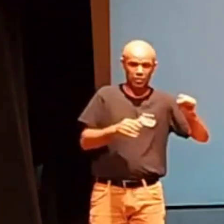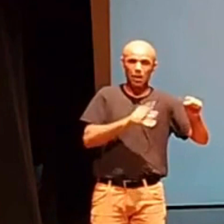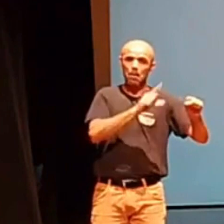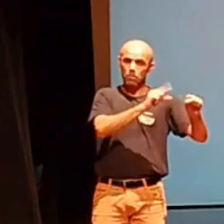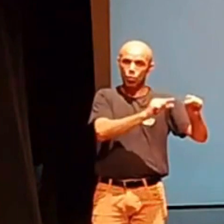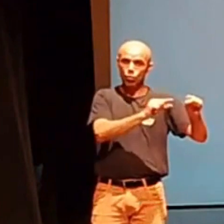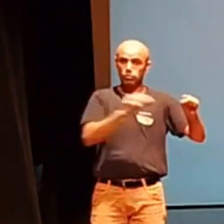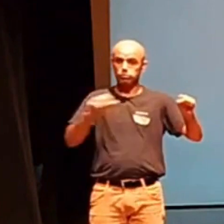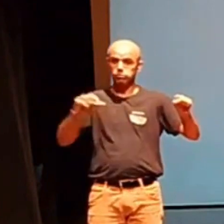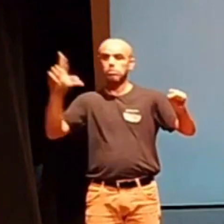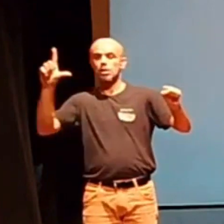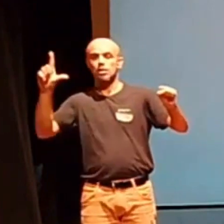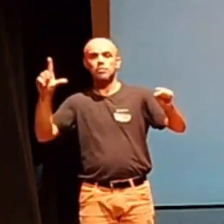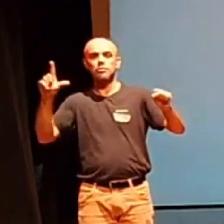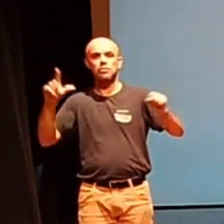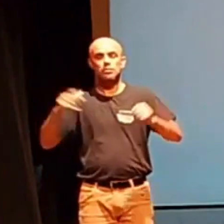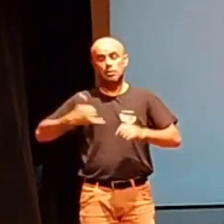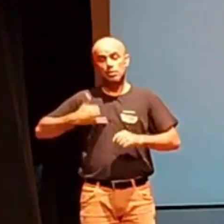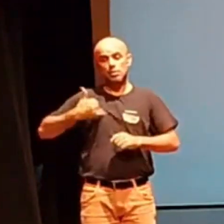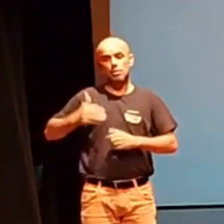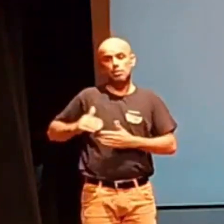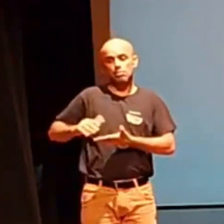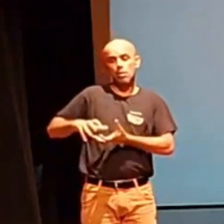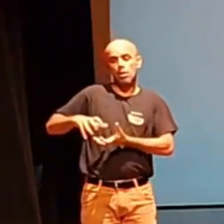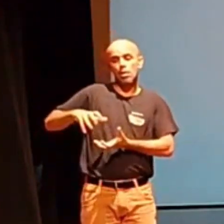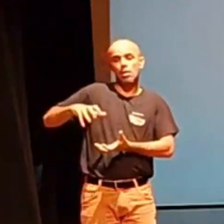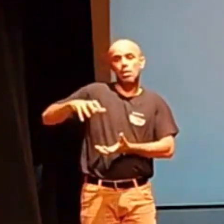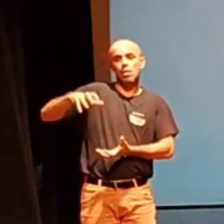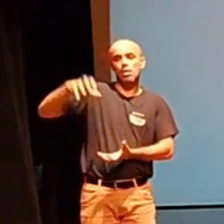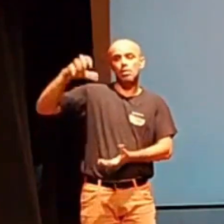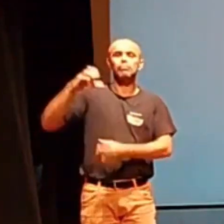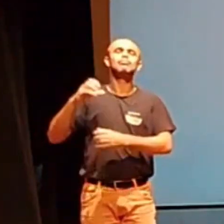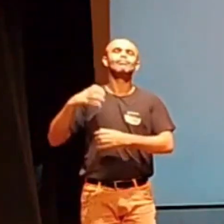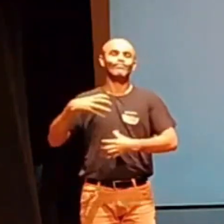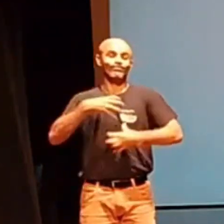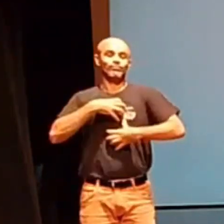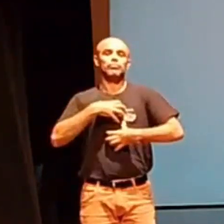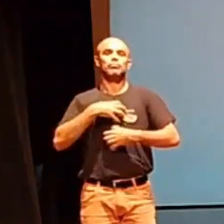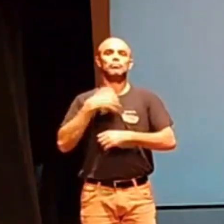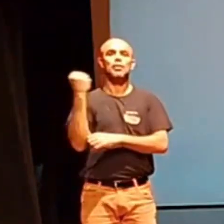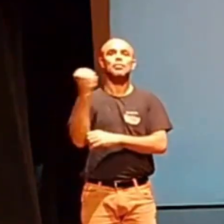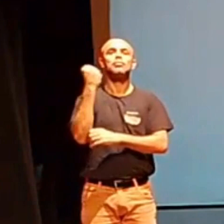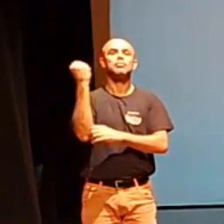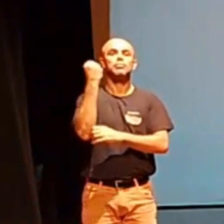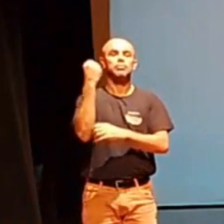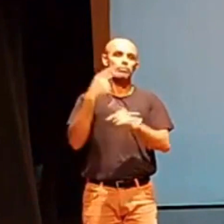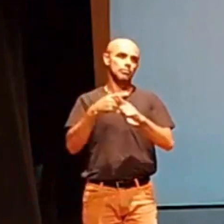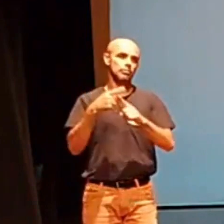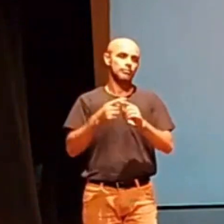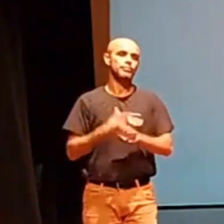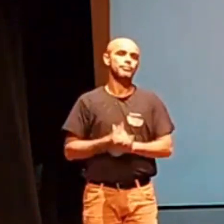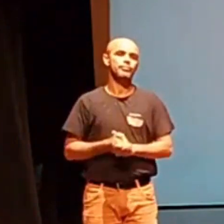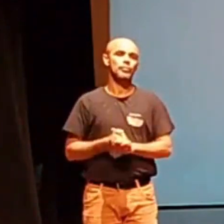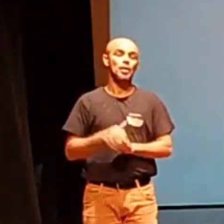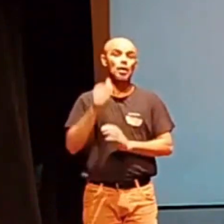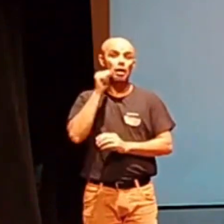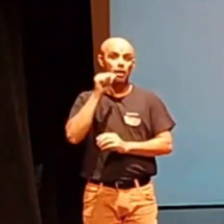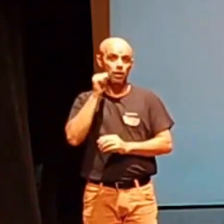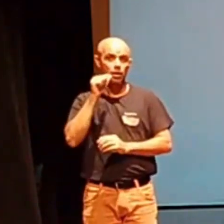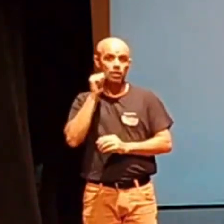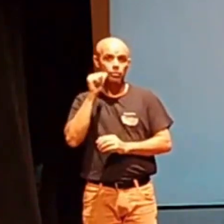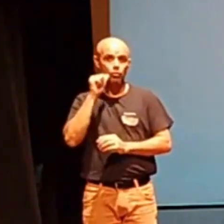E com o passar da idade, esses sintomas vão se agravando ainda mais. Por quê? A mulher gesta